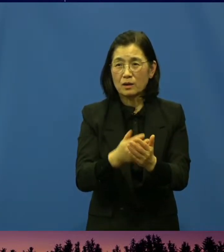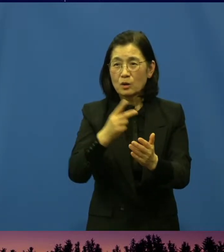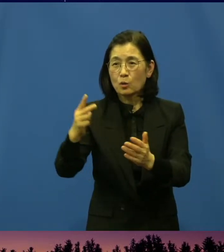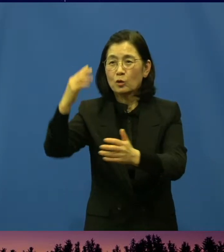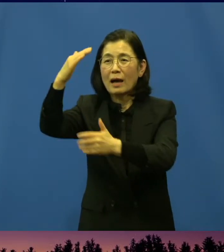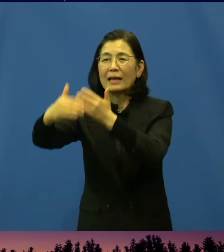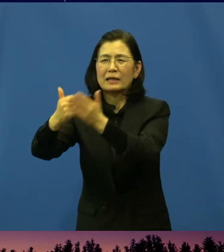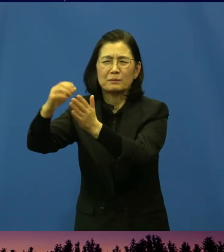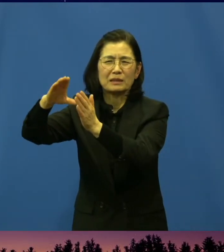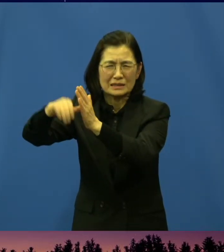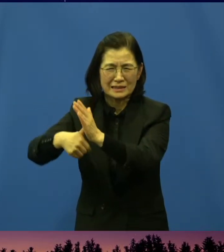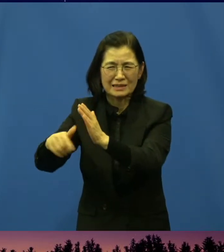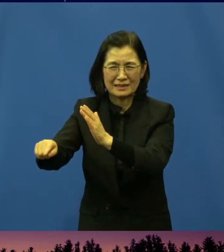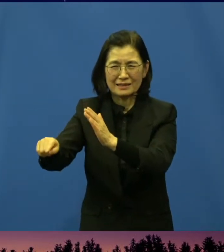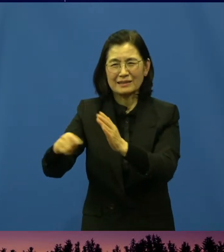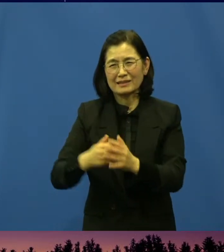거죠.